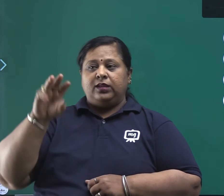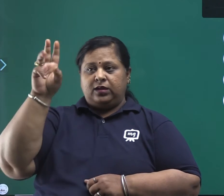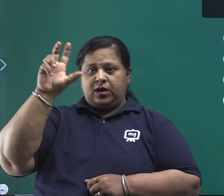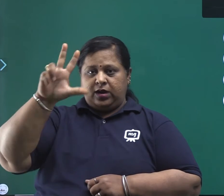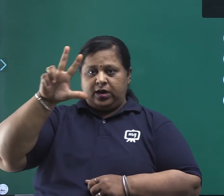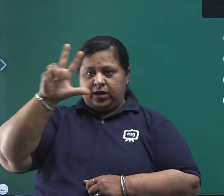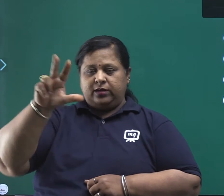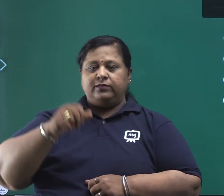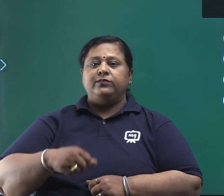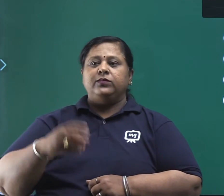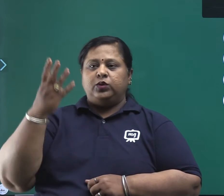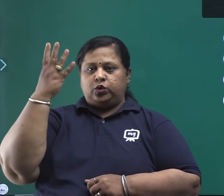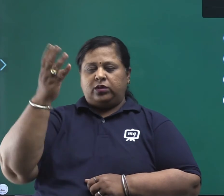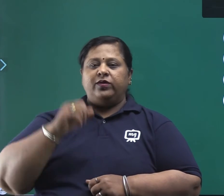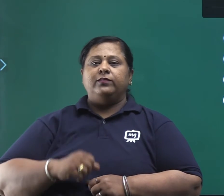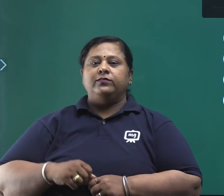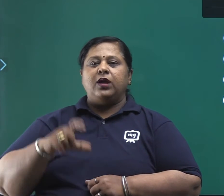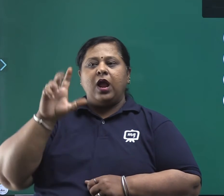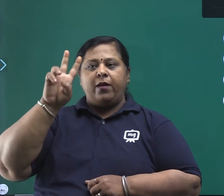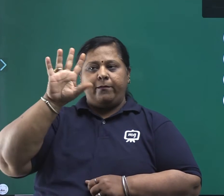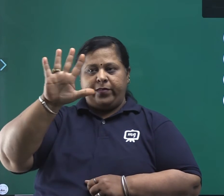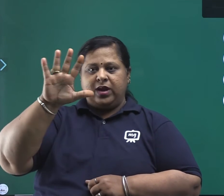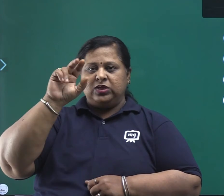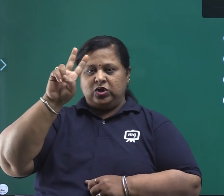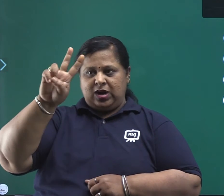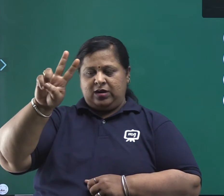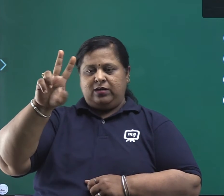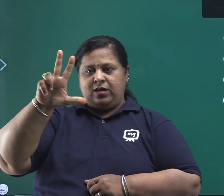88 और चौथा विकल्प 58।